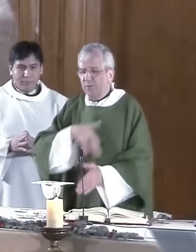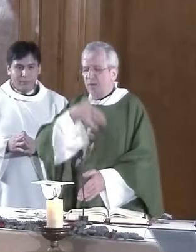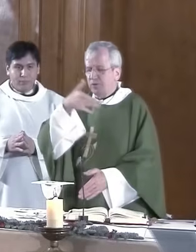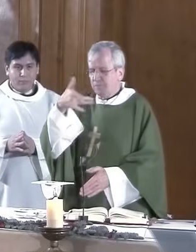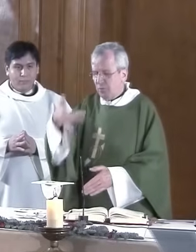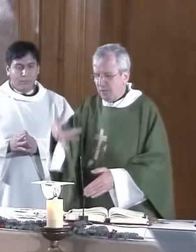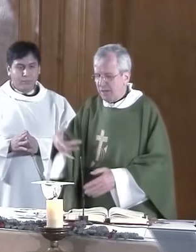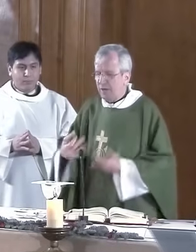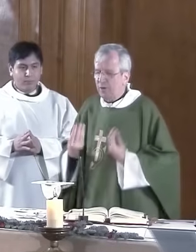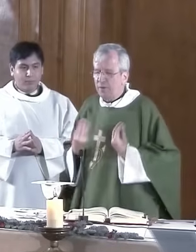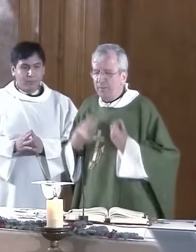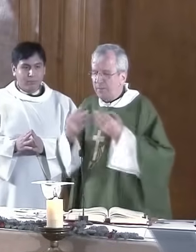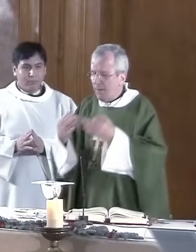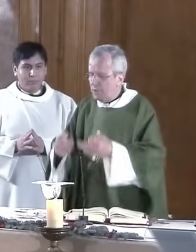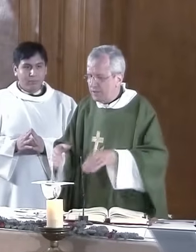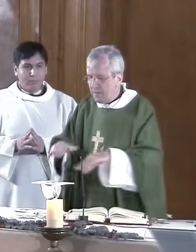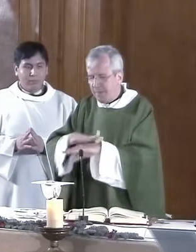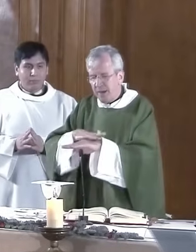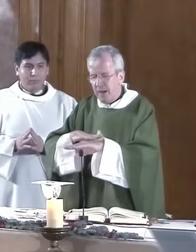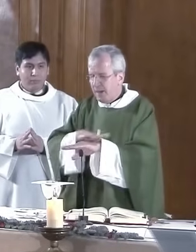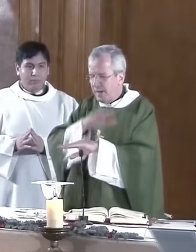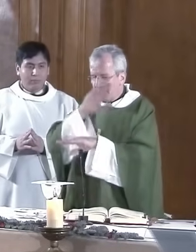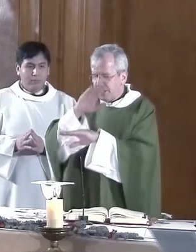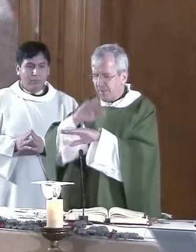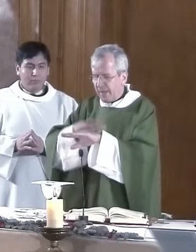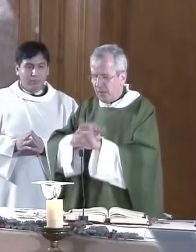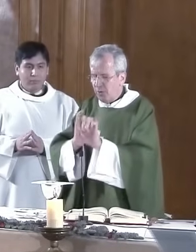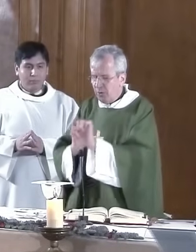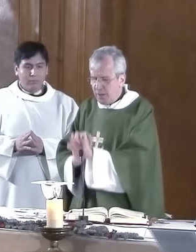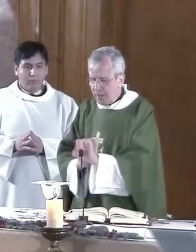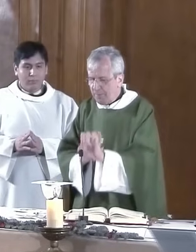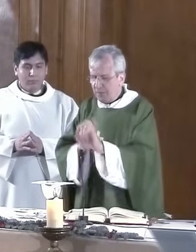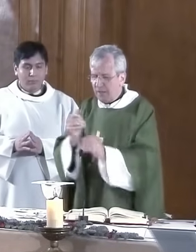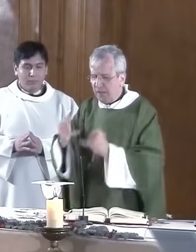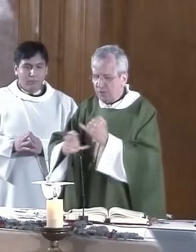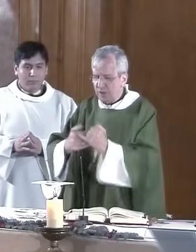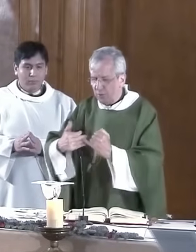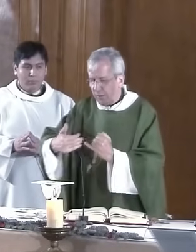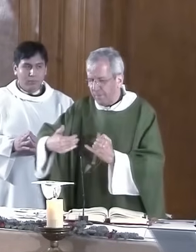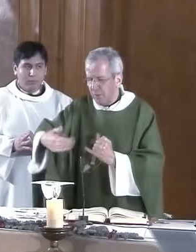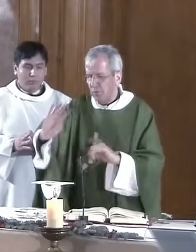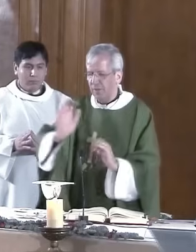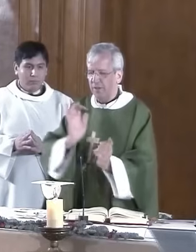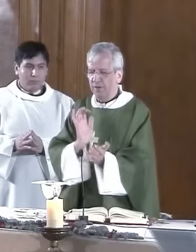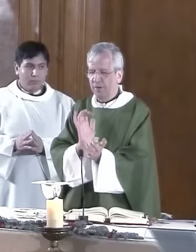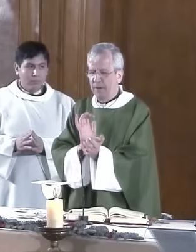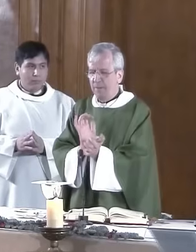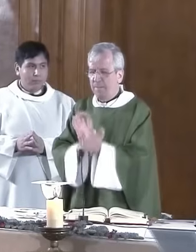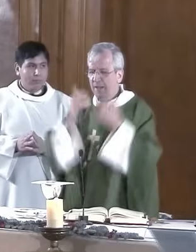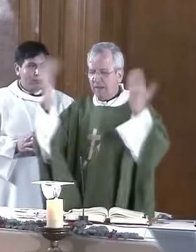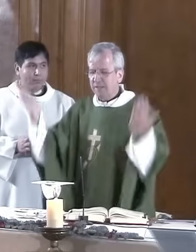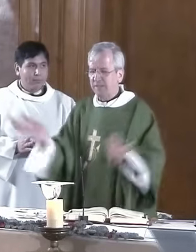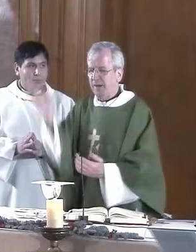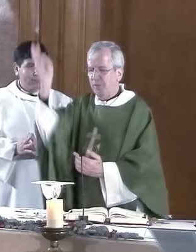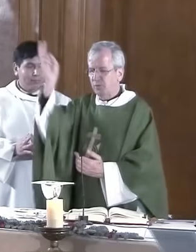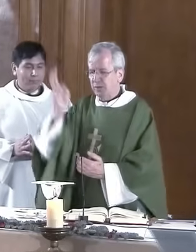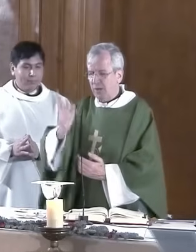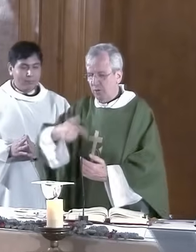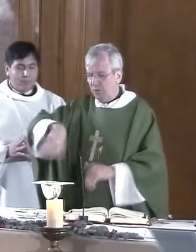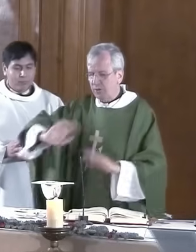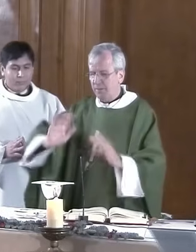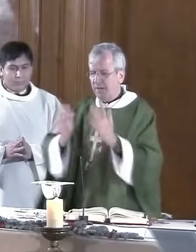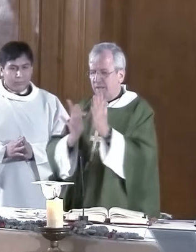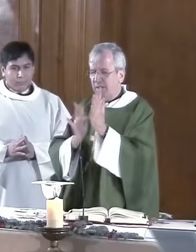y ayudados por tu misericordia vivamos siempre libres de pecado y protegidos de toda perturbación, mientras esperamos